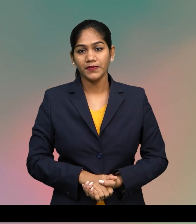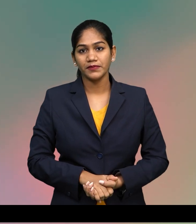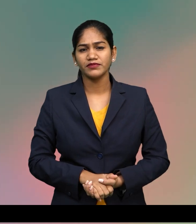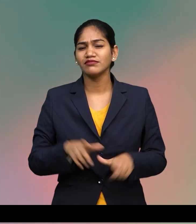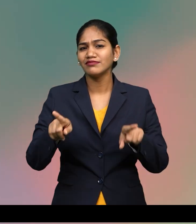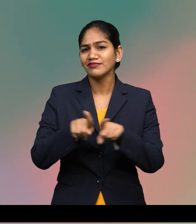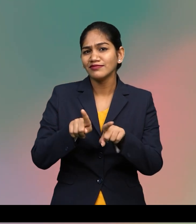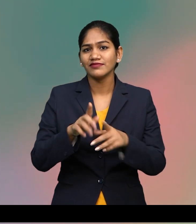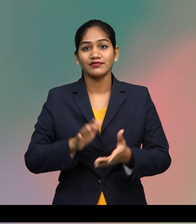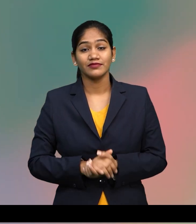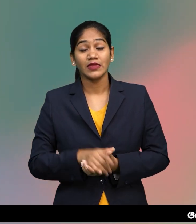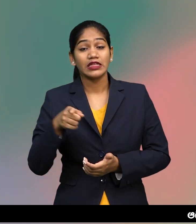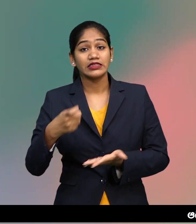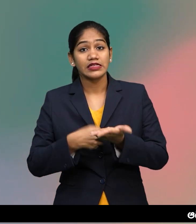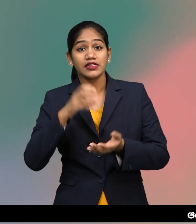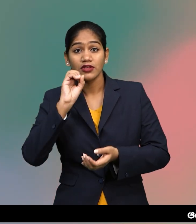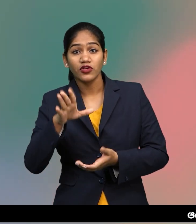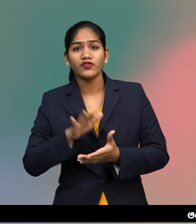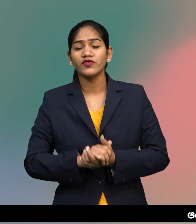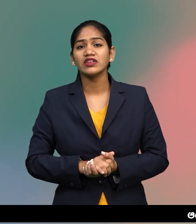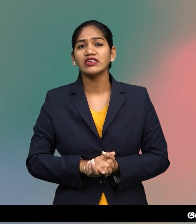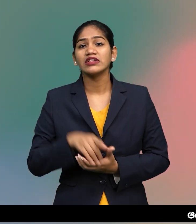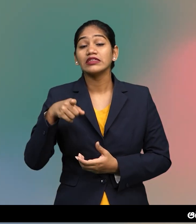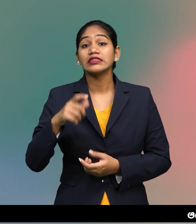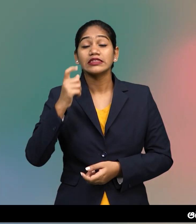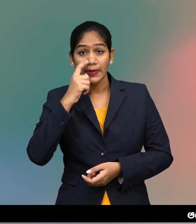నివేదిక ప్రకారం ఆడవారి విషయంలో